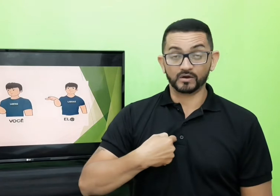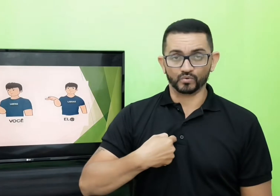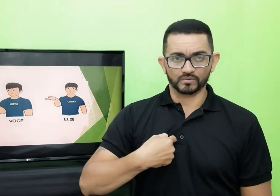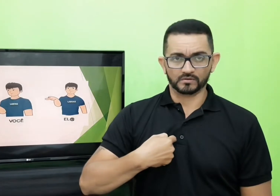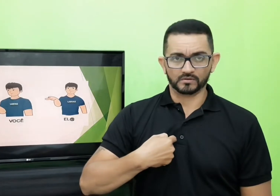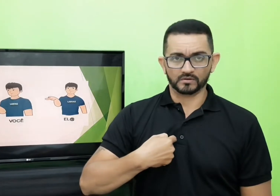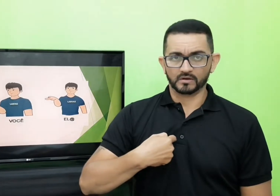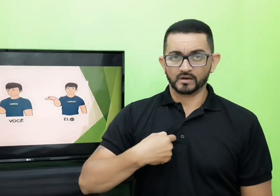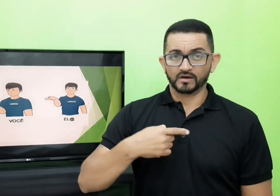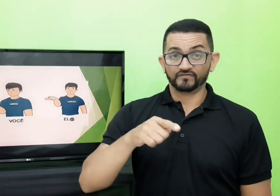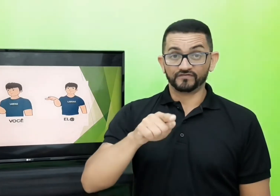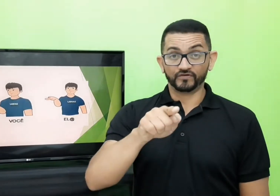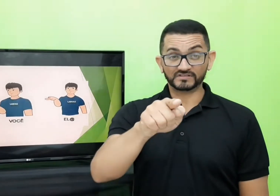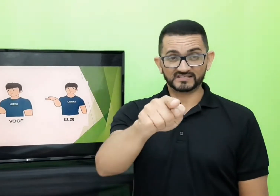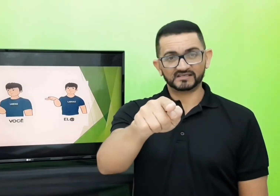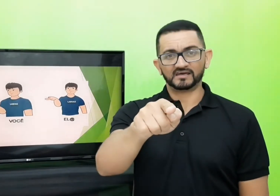Eu. Você.